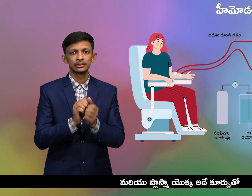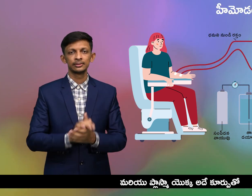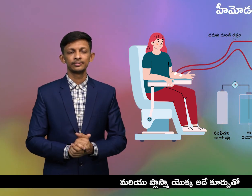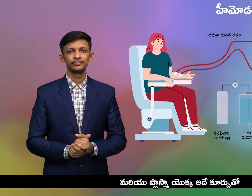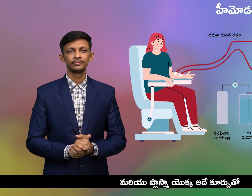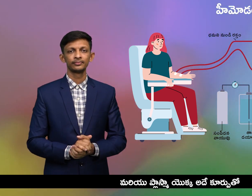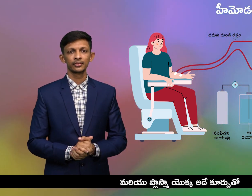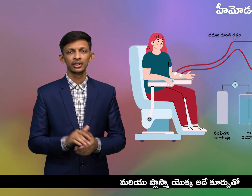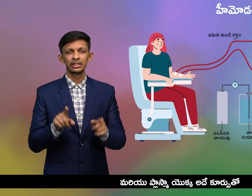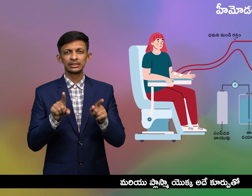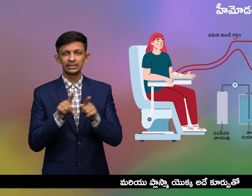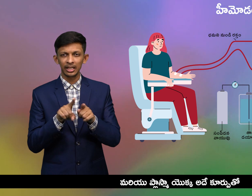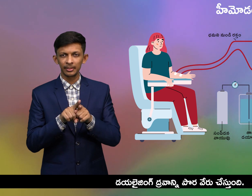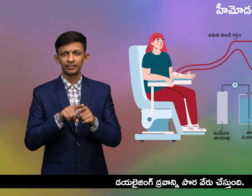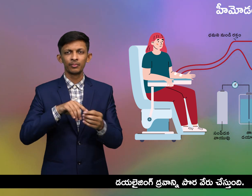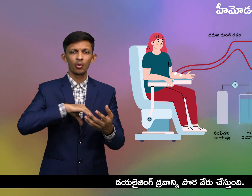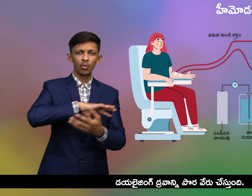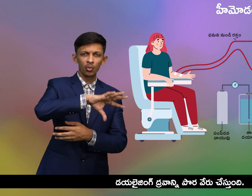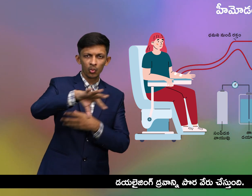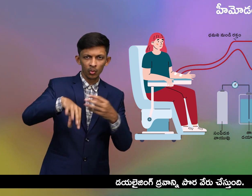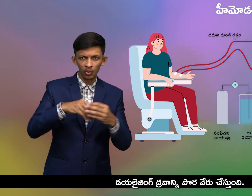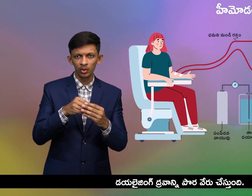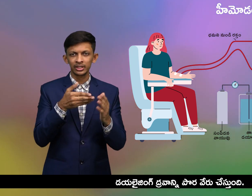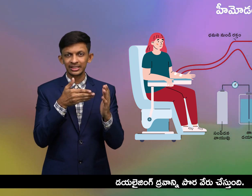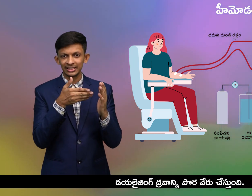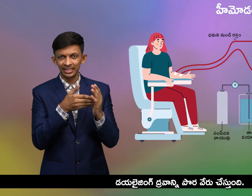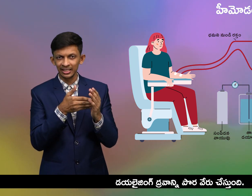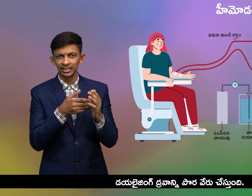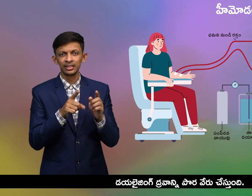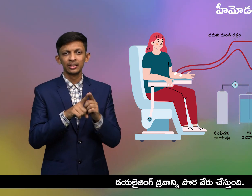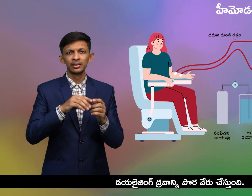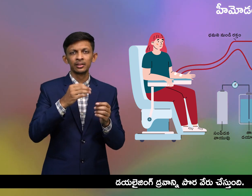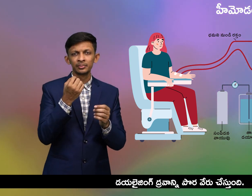యొక్క అదే కూర్పుతో డయలైజింగ్ ద్రవాన్ని పొర వేరు చేస్తుంది.